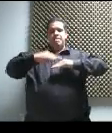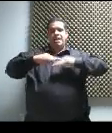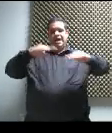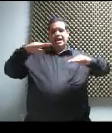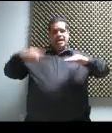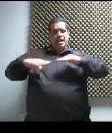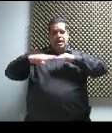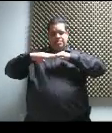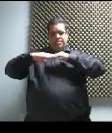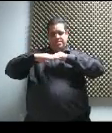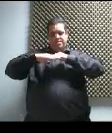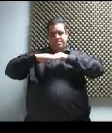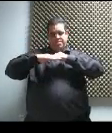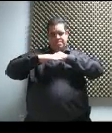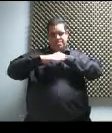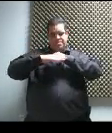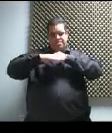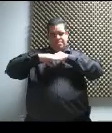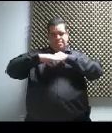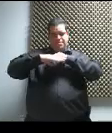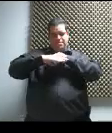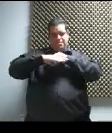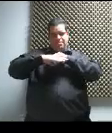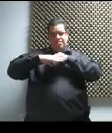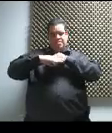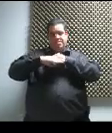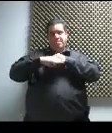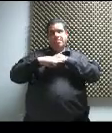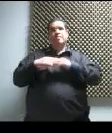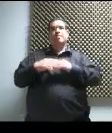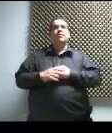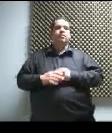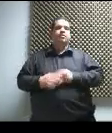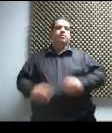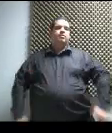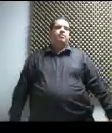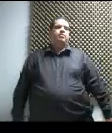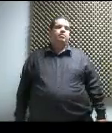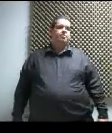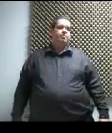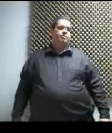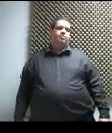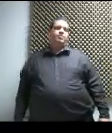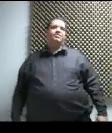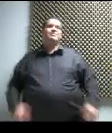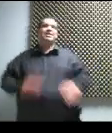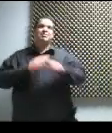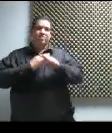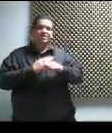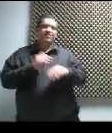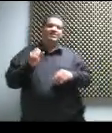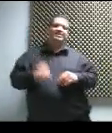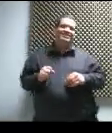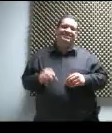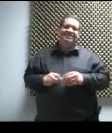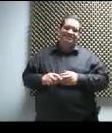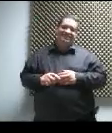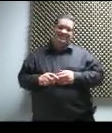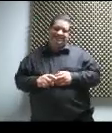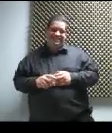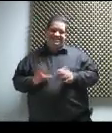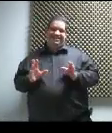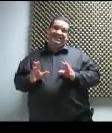correcto. Es como le ponen gomas de carro a los muelles viejos para que cuando... Exacto. ¿Tú has visto eso, que le ponen gomas de Para amortiguar. Exacto, amortiguar. Ok. No,